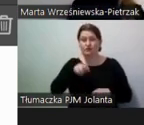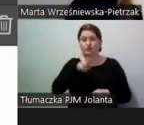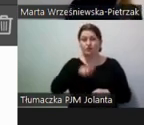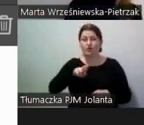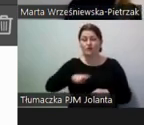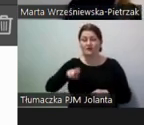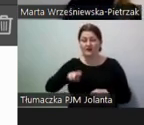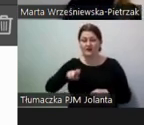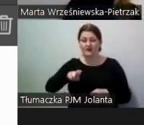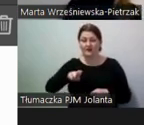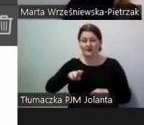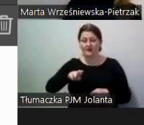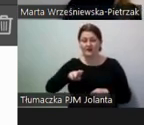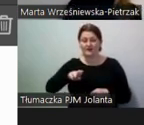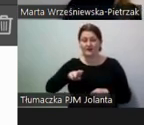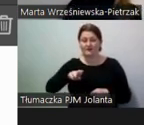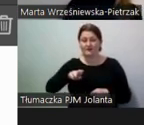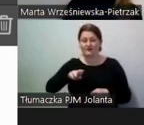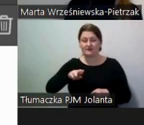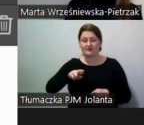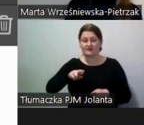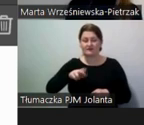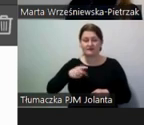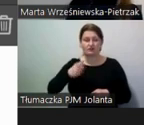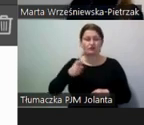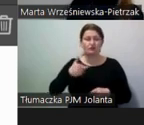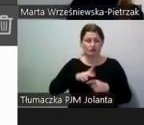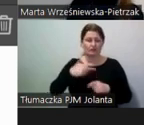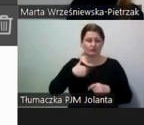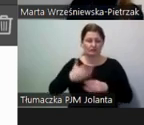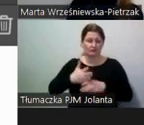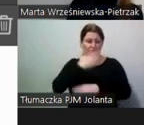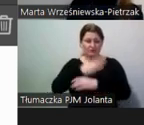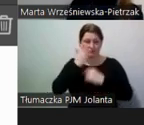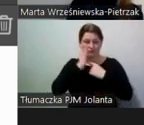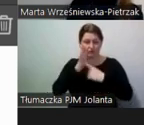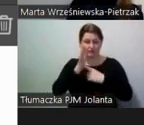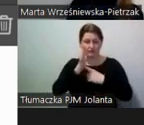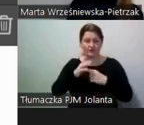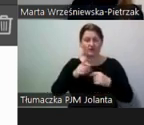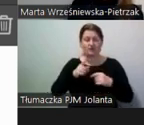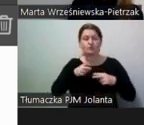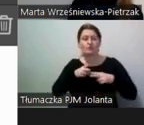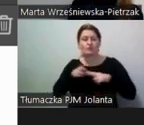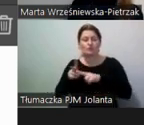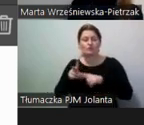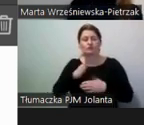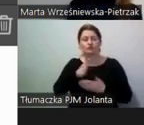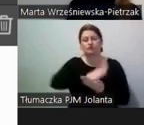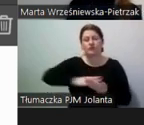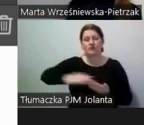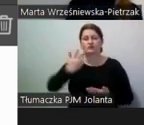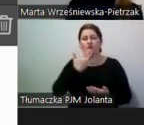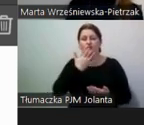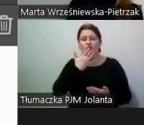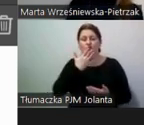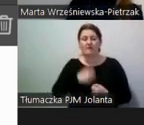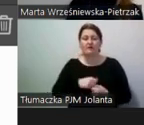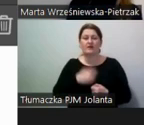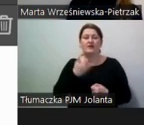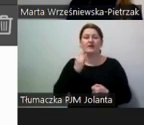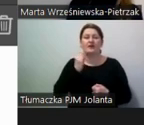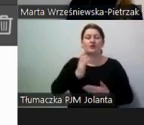kategoria, którą przed chwileczką prezentowałam. Dalej, to do jakiej części mowy to pytanie należy, czyli jaką